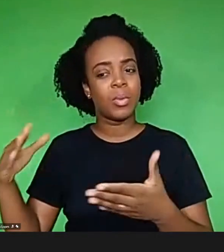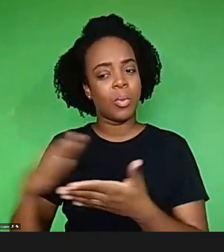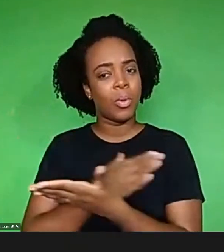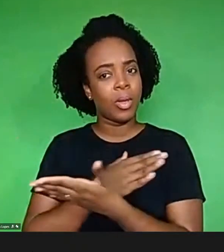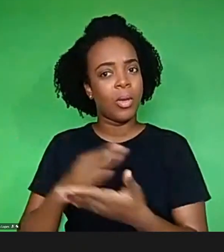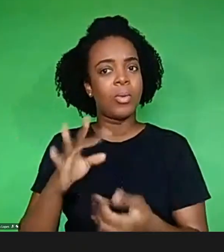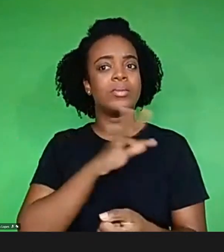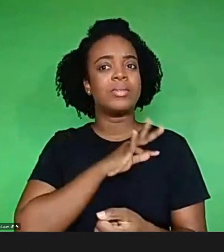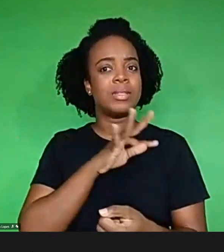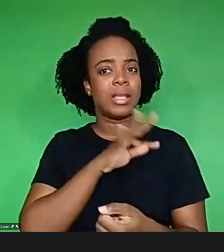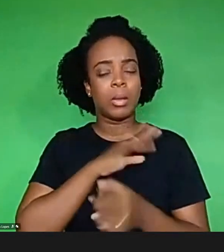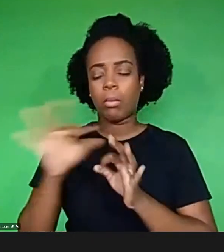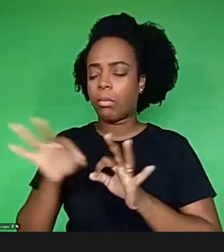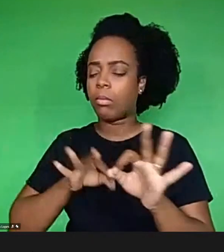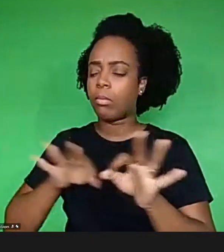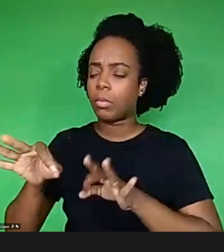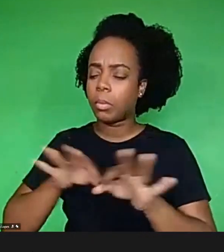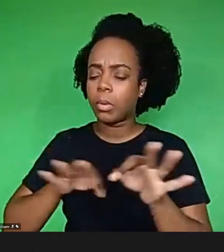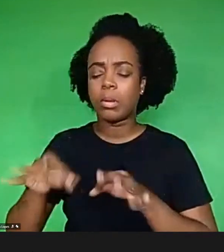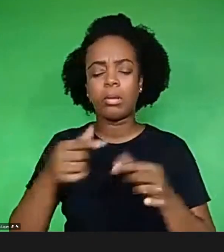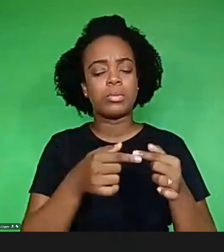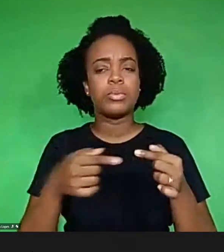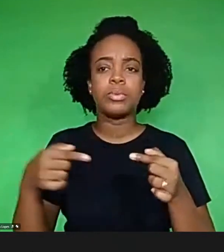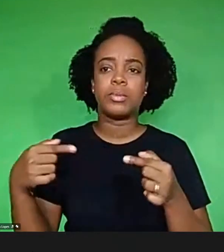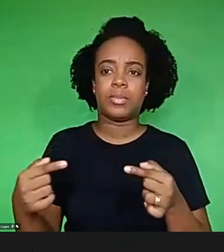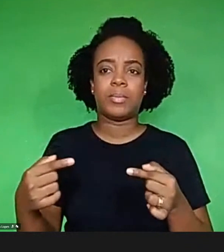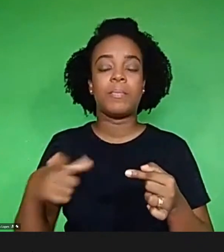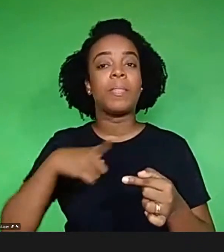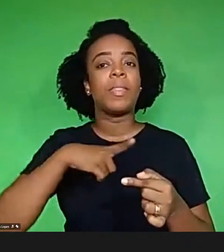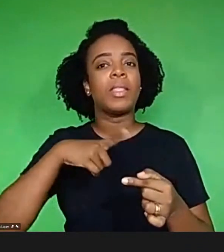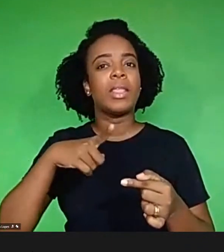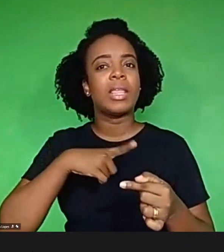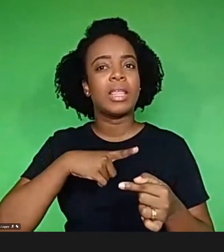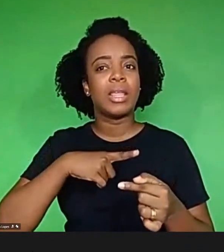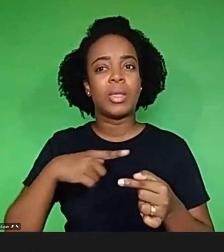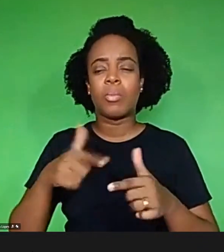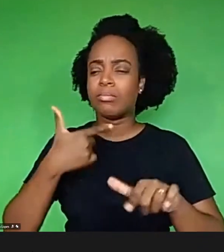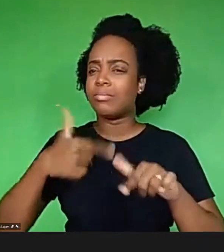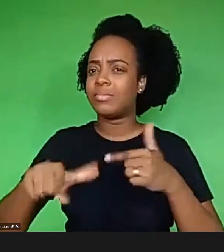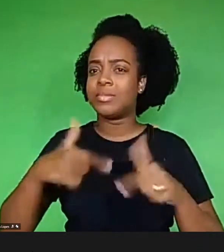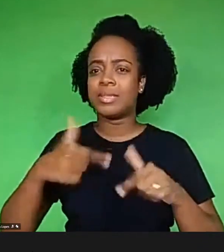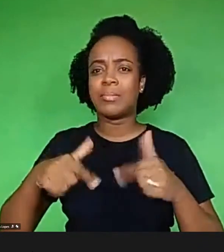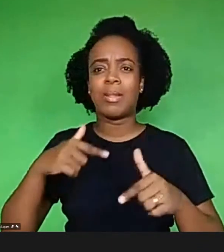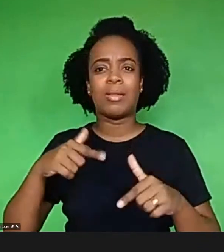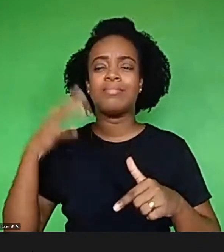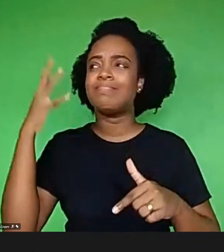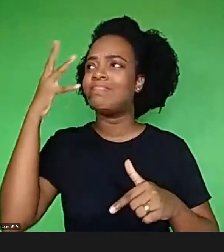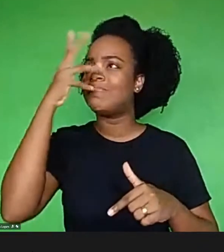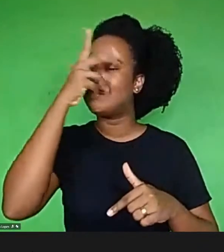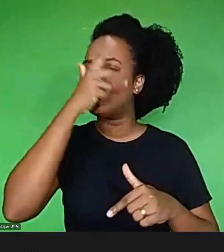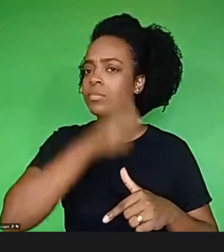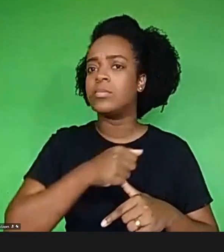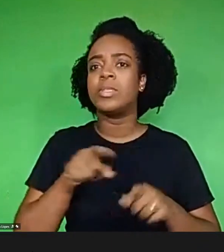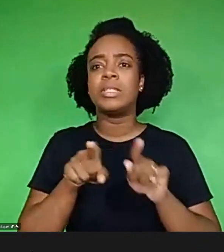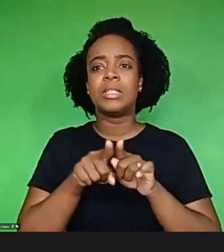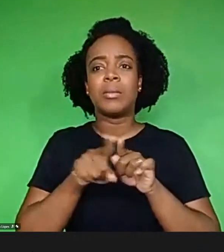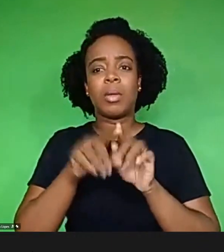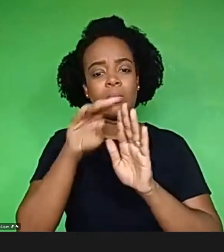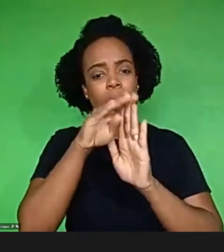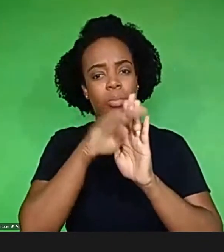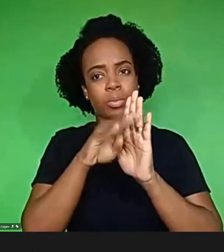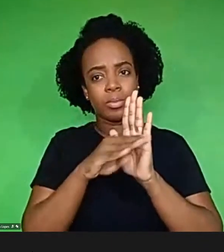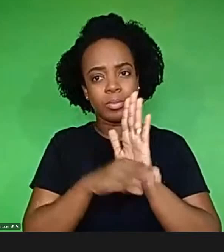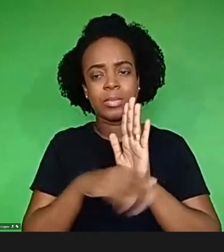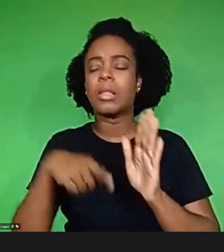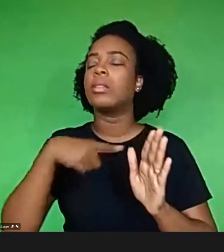semana. Haverá um trabalho muito bonito que será apresentado, o cronograma. Inclusive, convido a todos